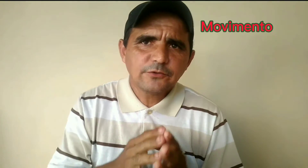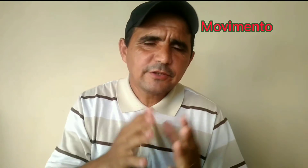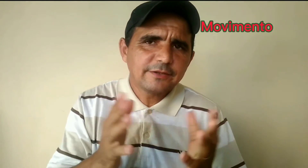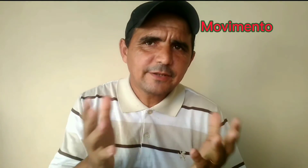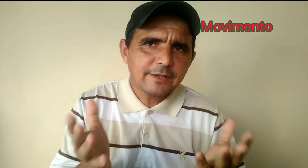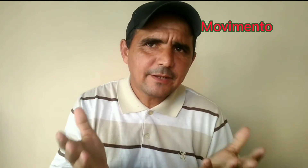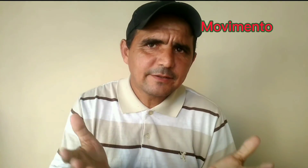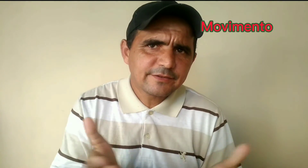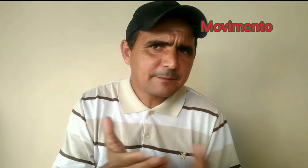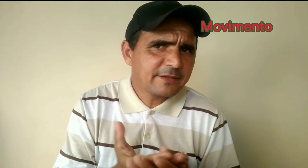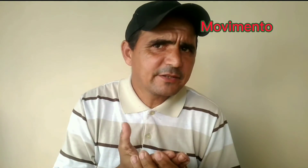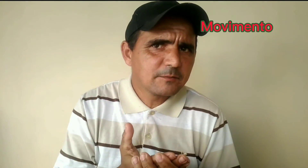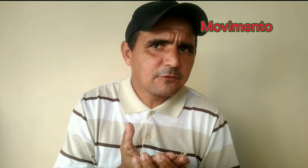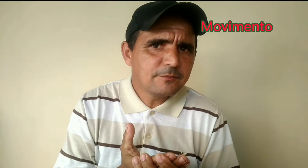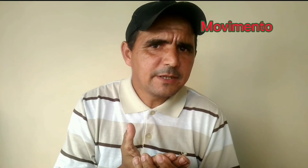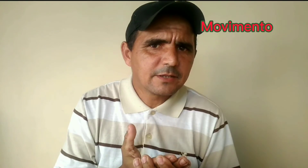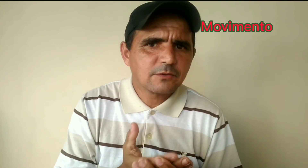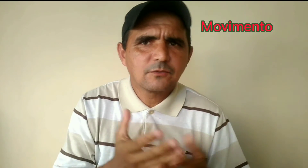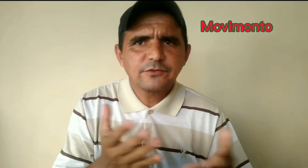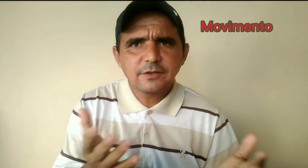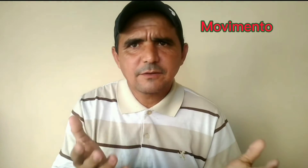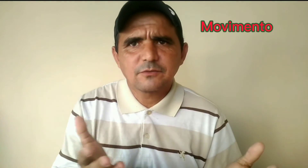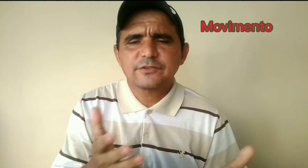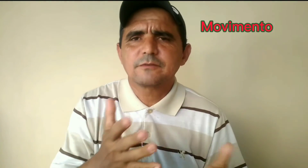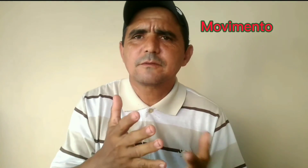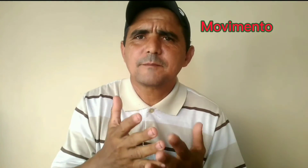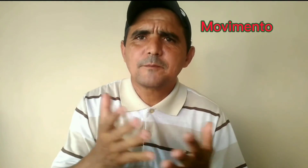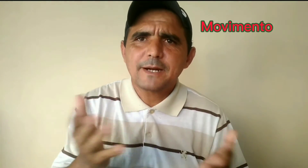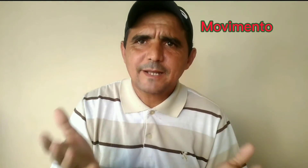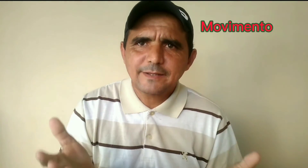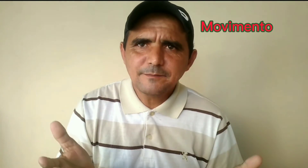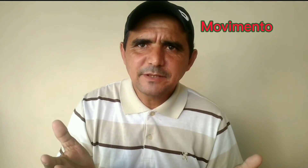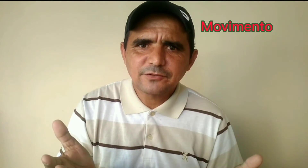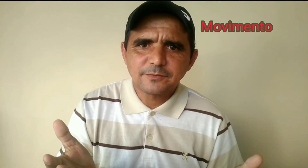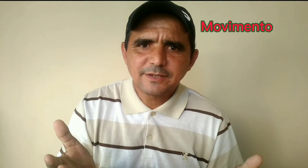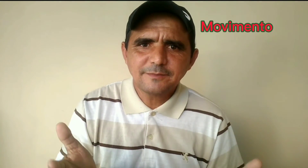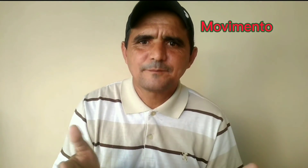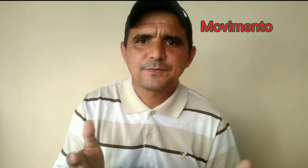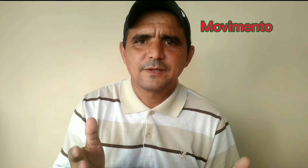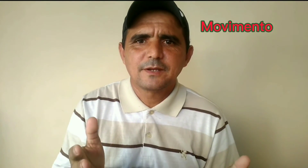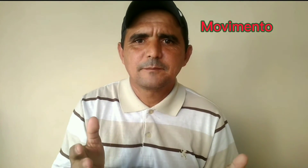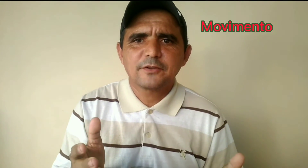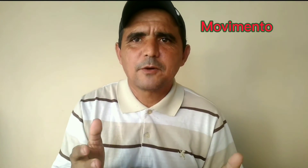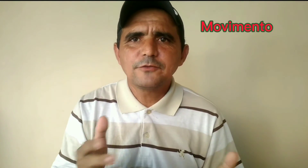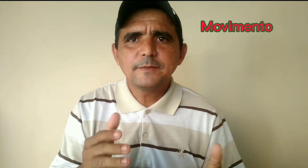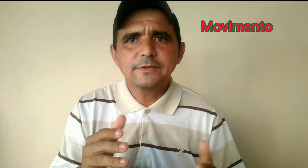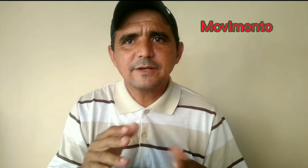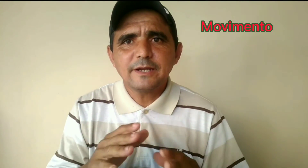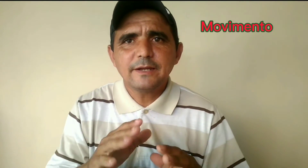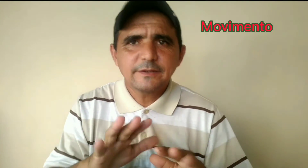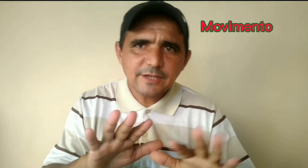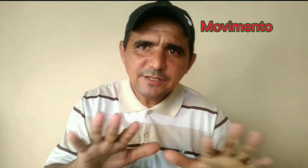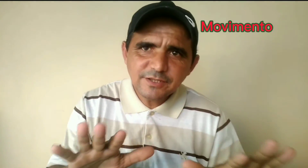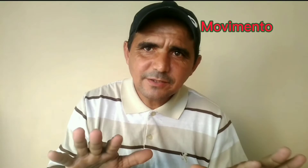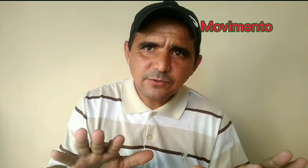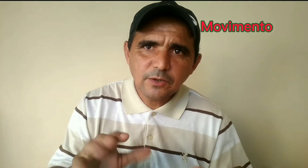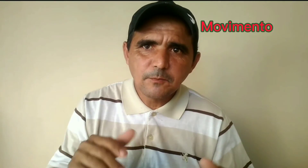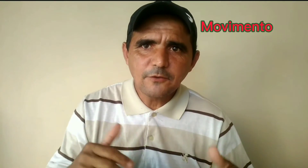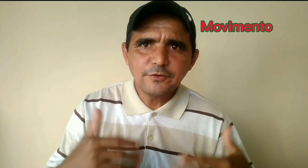Alguns sinais representam movimento, alguns não, alguns são com a mão parada mesmo, né? Mas o movimento já indica tudo, é o